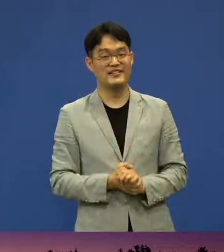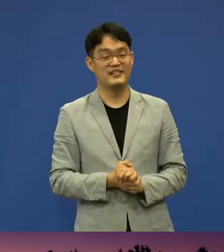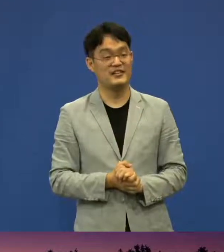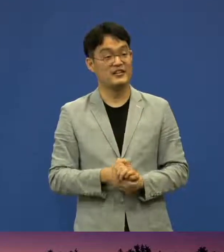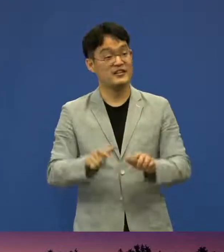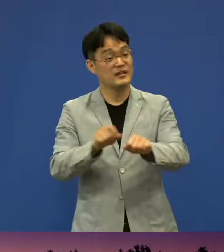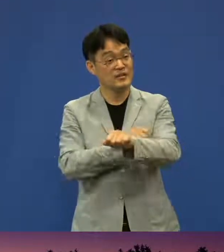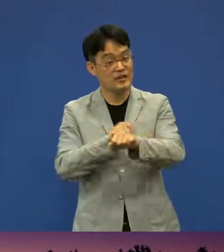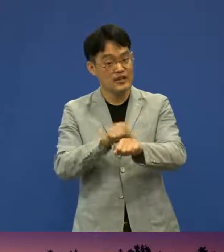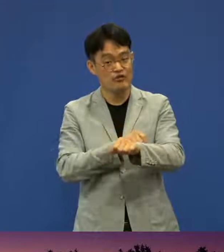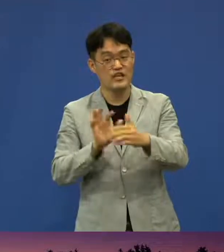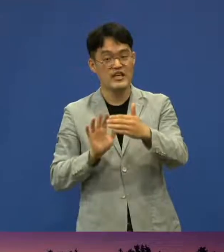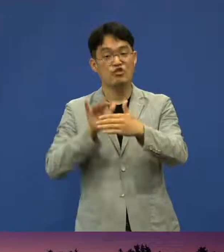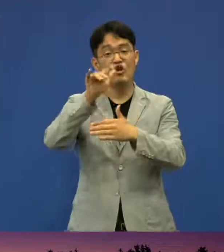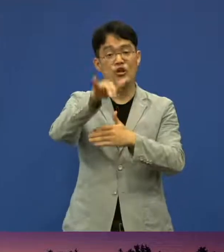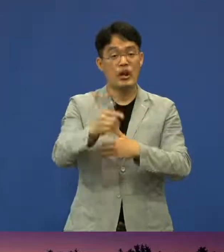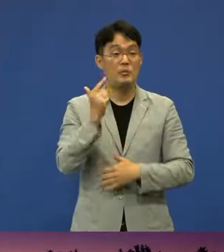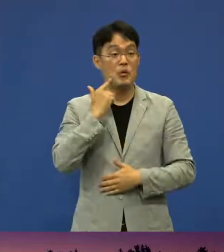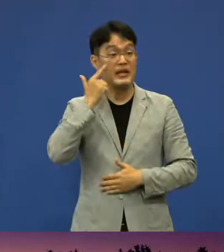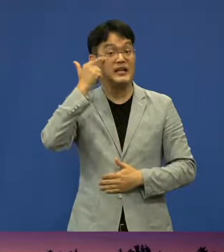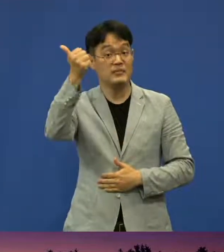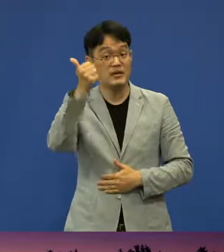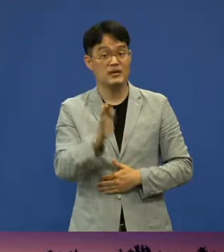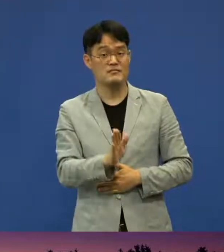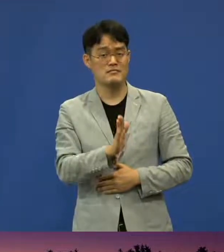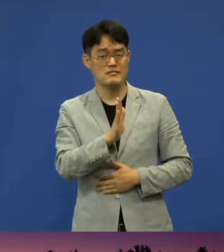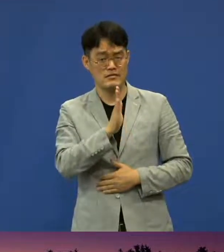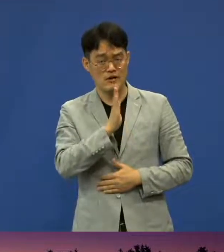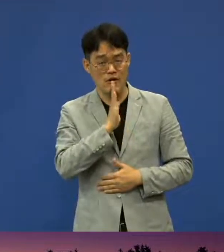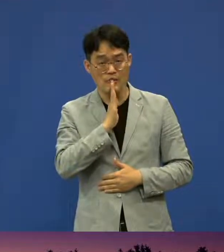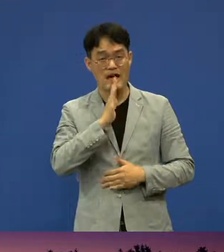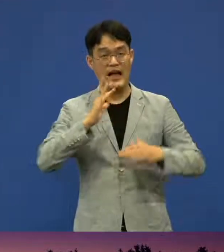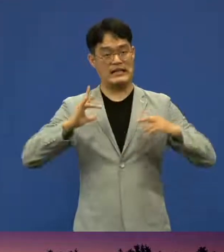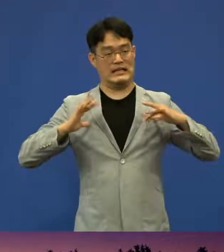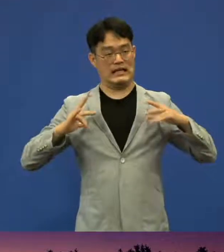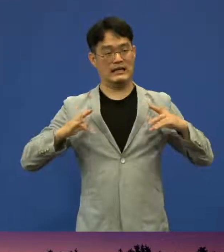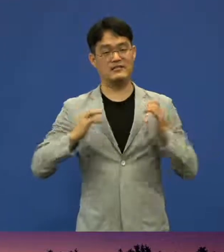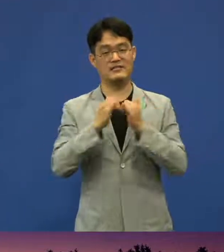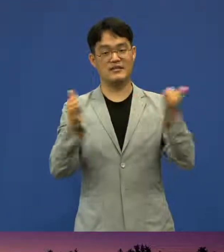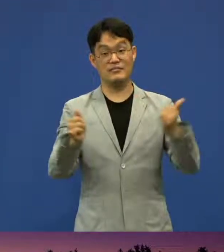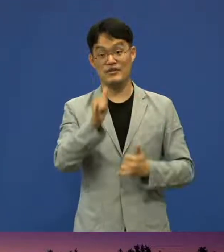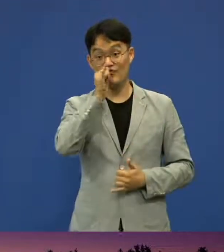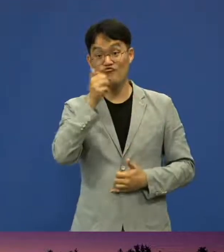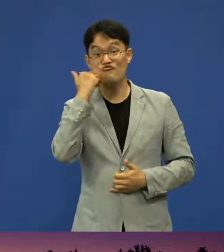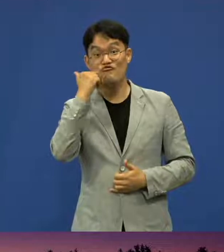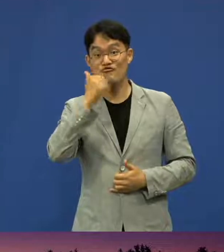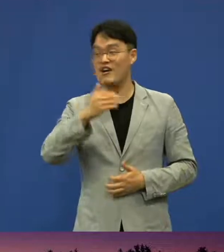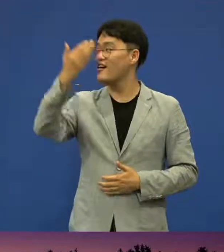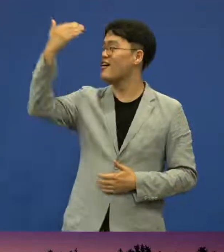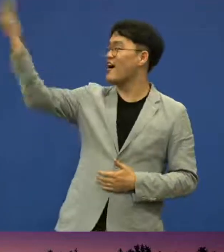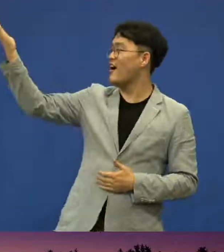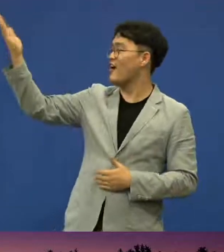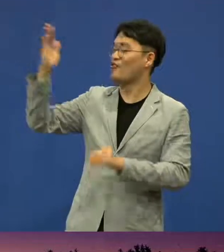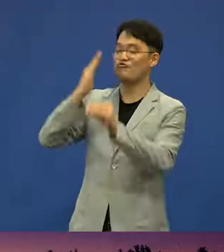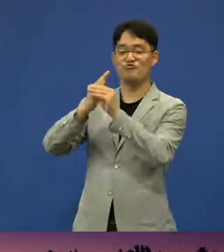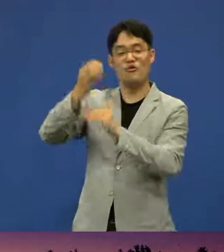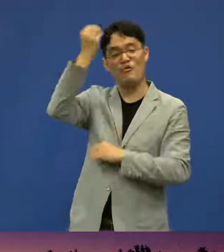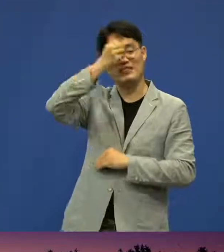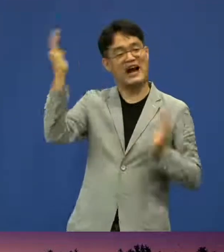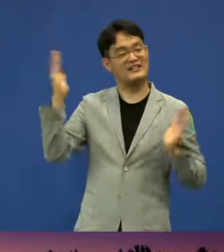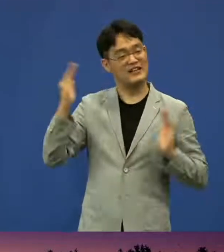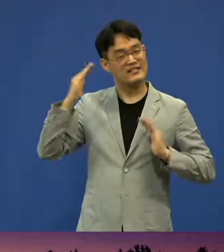이규현 목사님이 정말 자랑하는 사람들이 있어요. 청소년들. 또